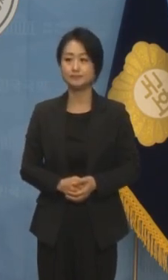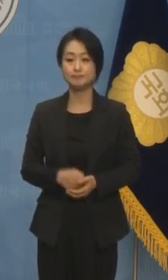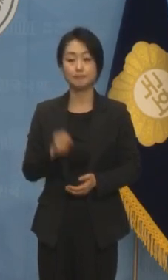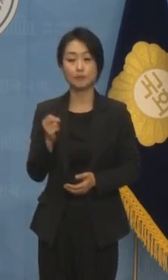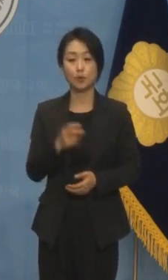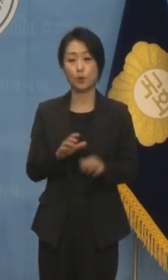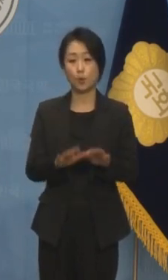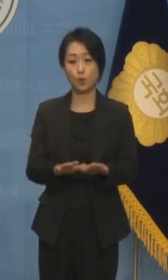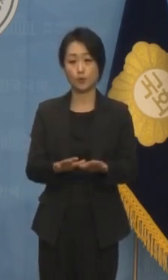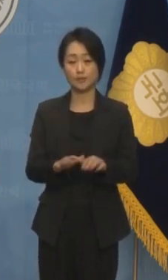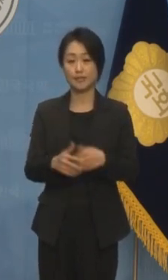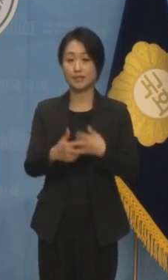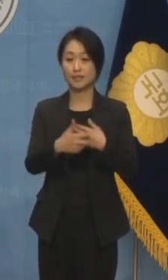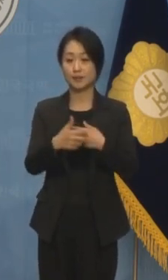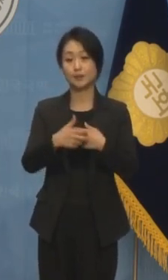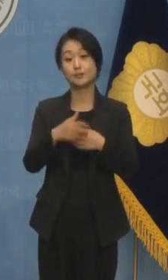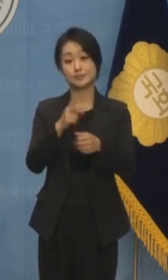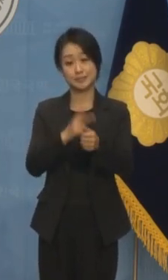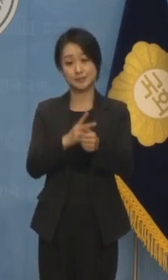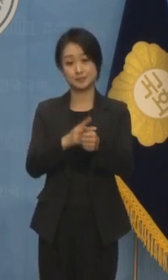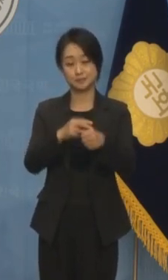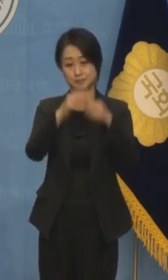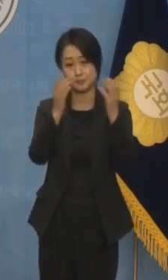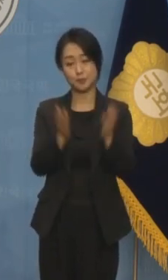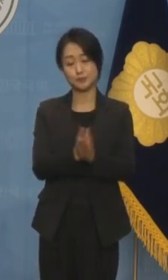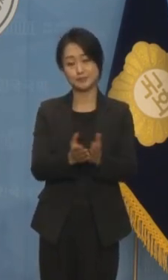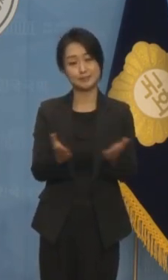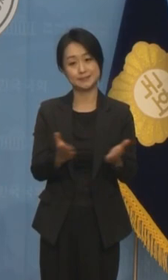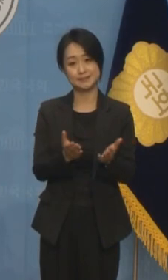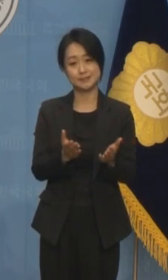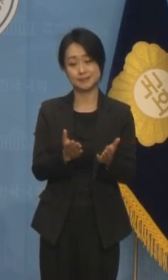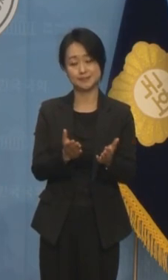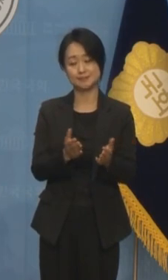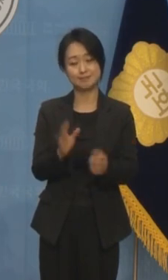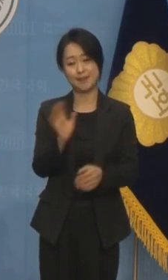그리고 오늘 의료진의 집단 휴진이 시작되었습니다.